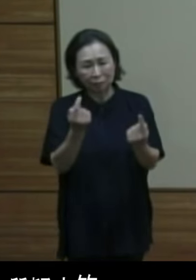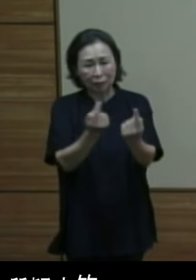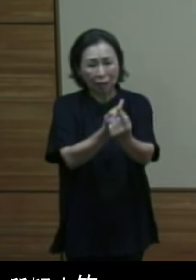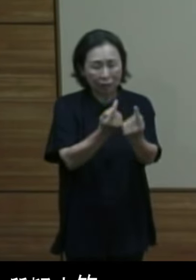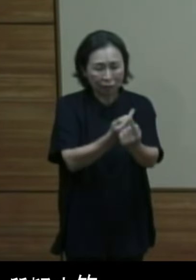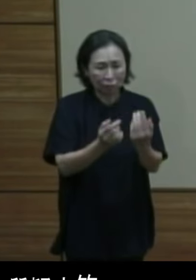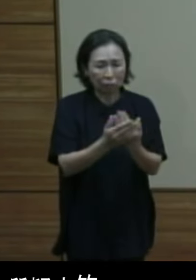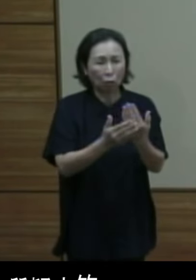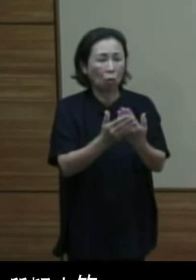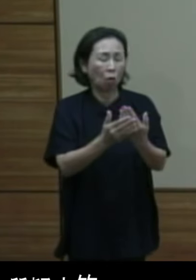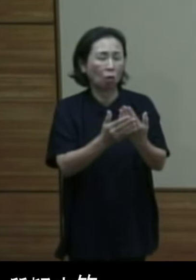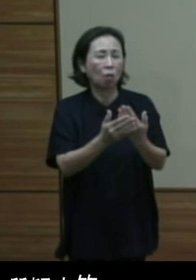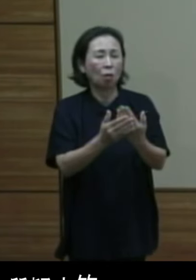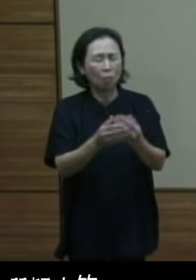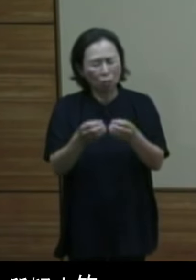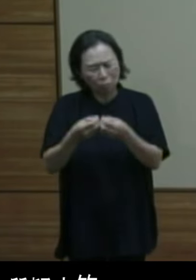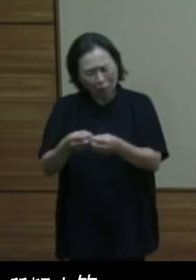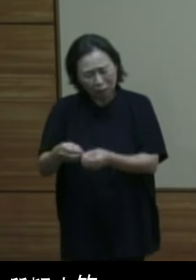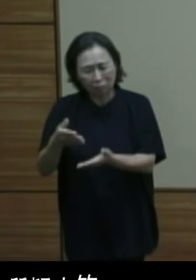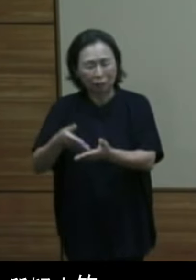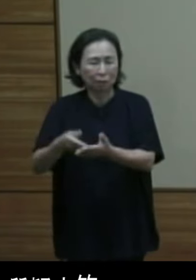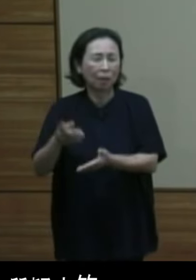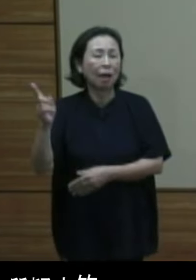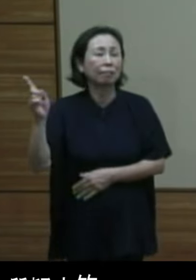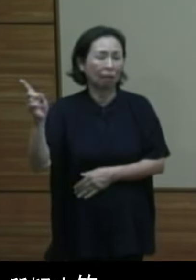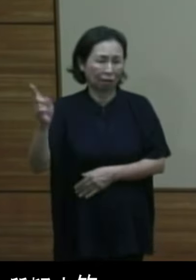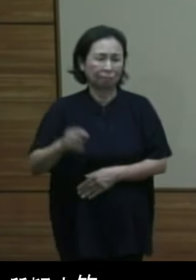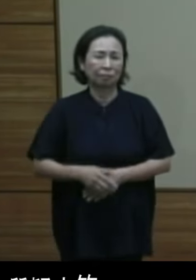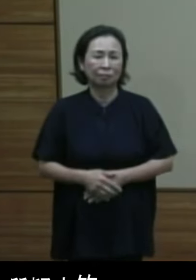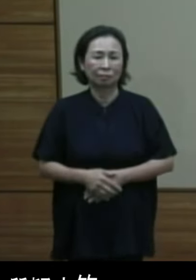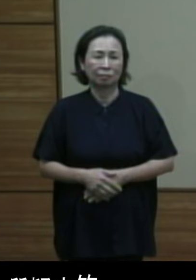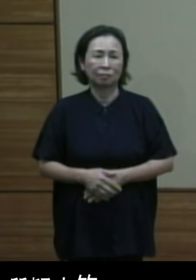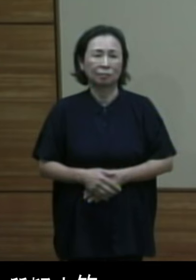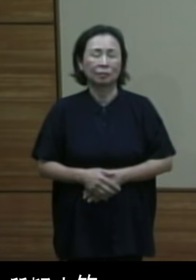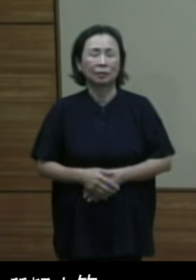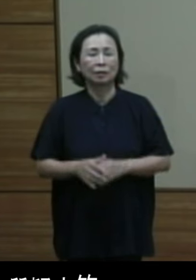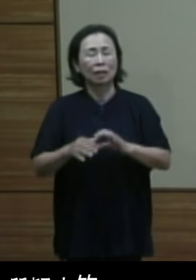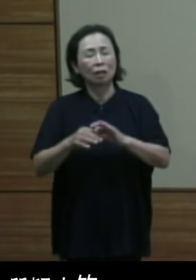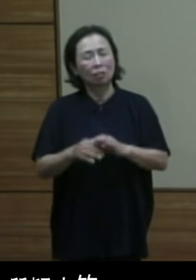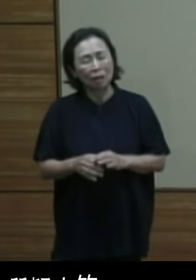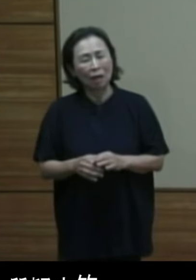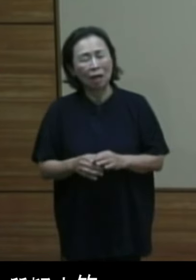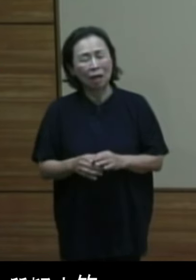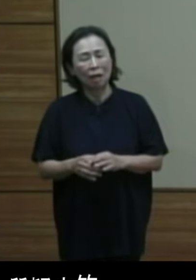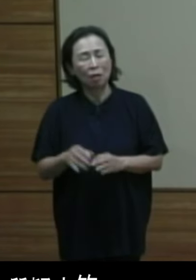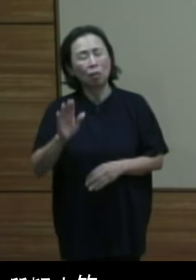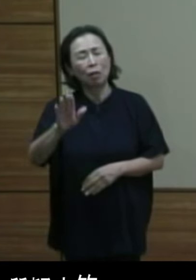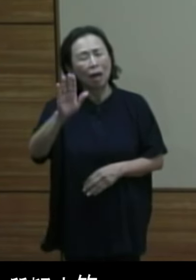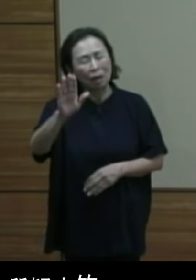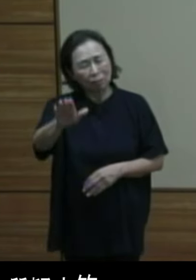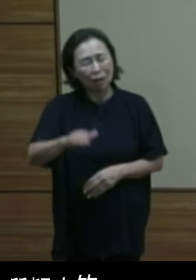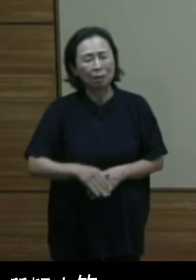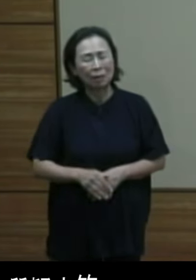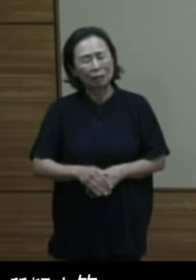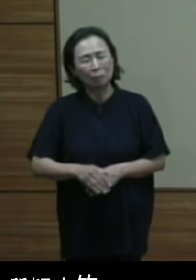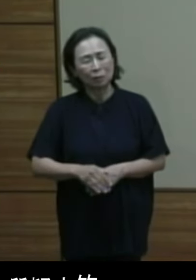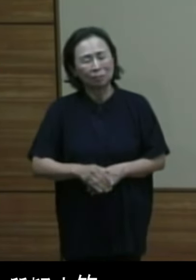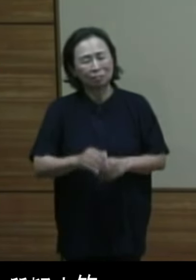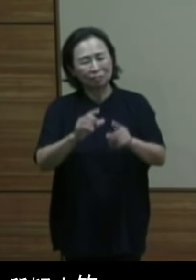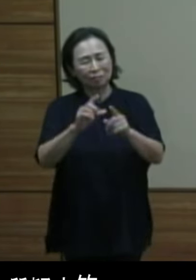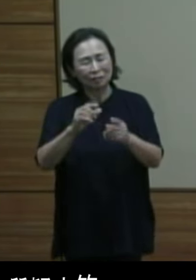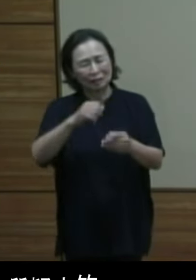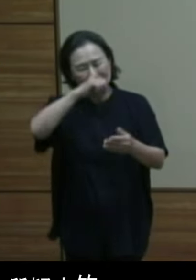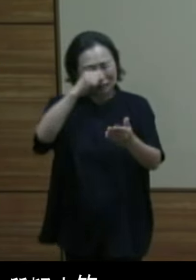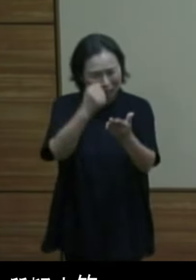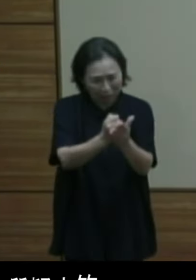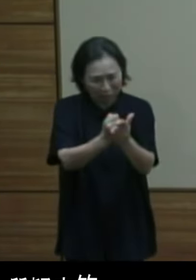ても詳細なご説明がありましたので、かなりの角度でですね、確率で今回は成功をしていただけ